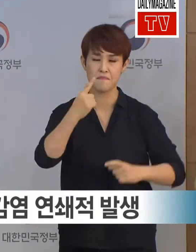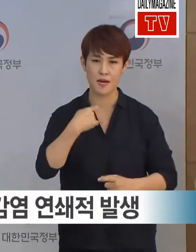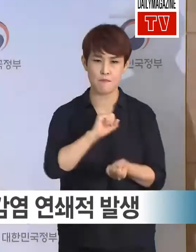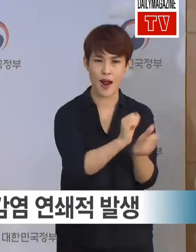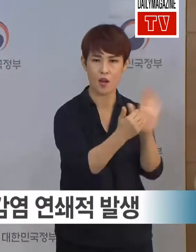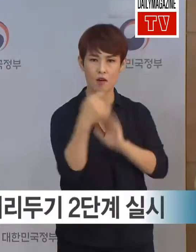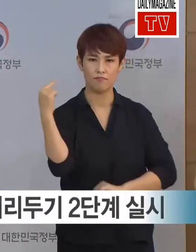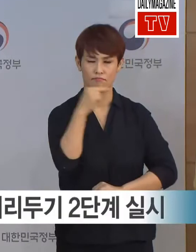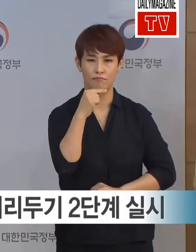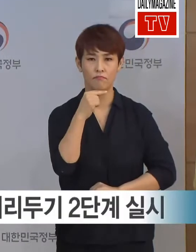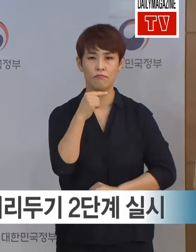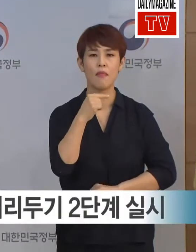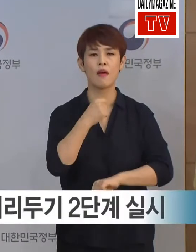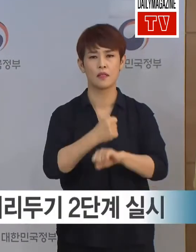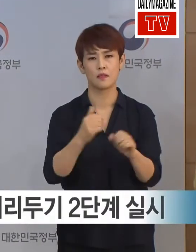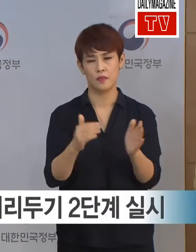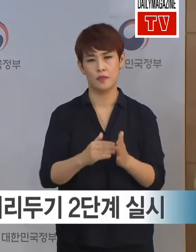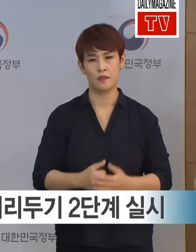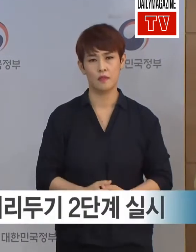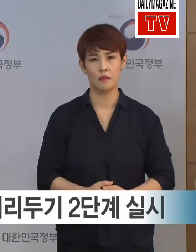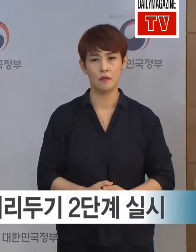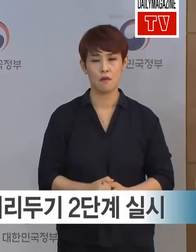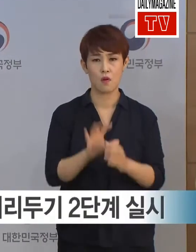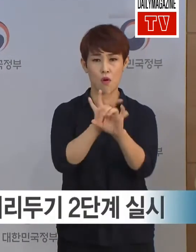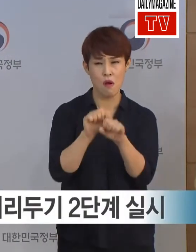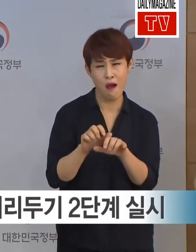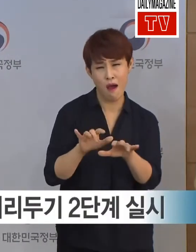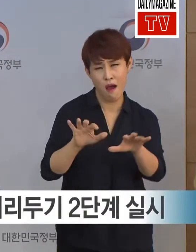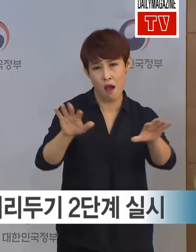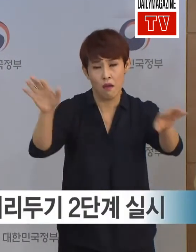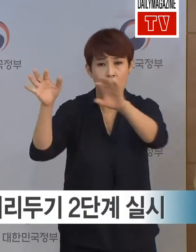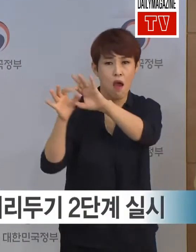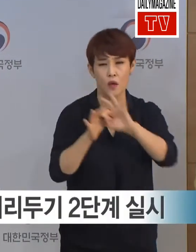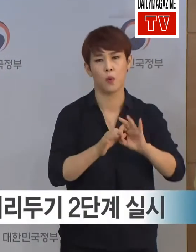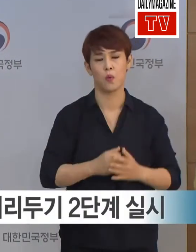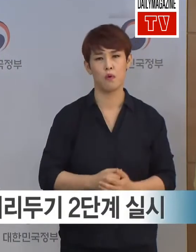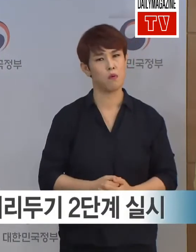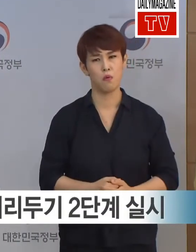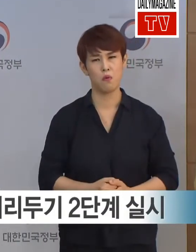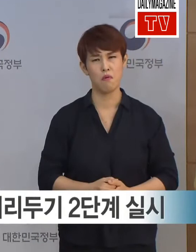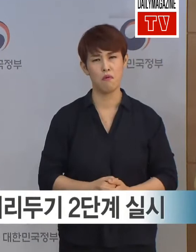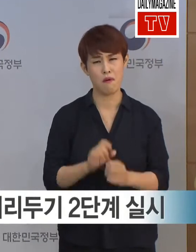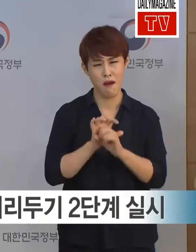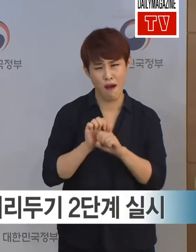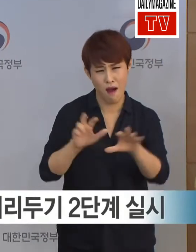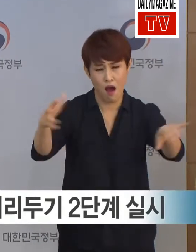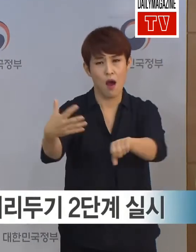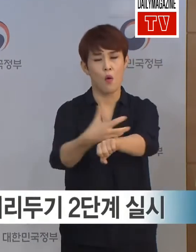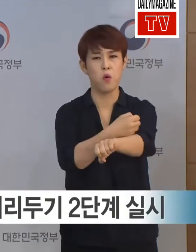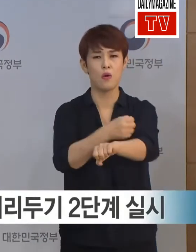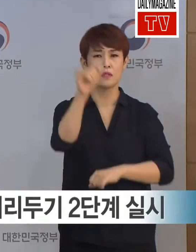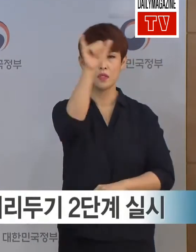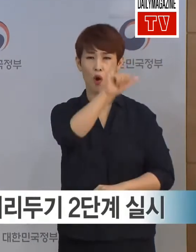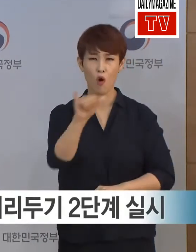방역 강화 조치를 취하고 있으나 확산세가 진정되지 않고 전파 속도가 빨라